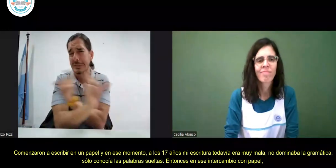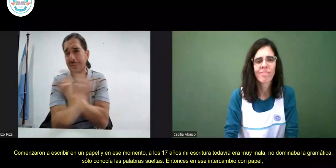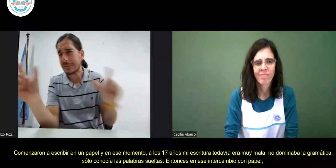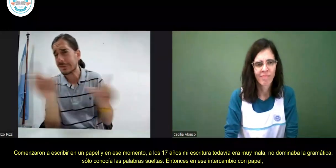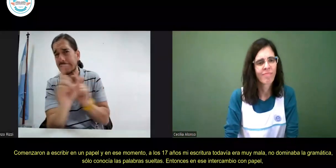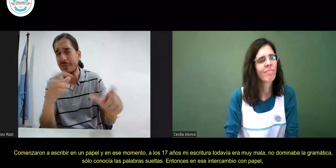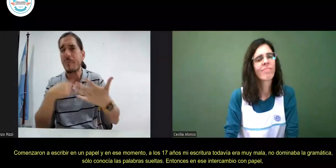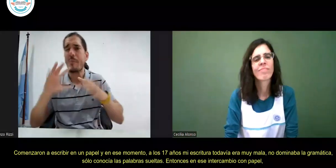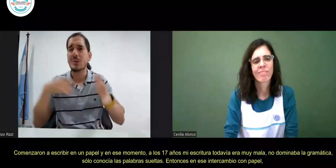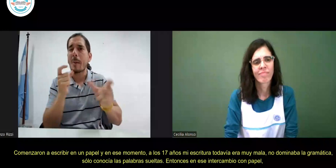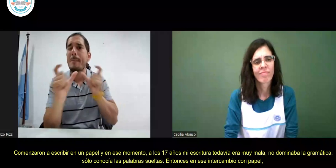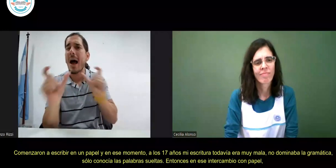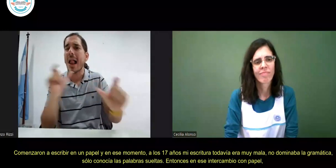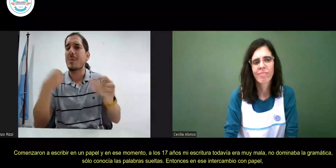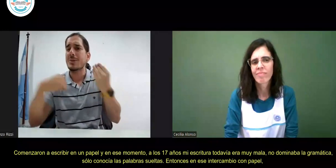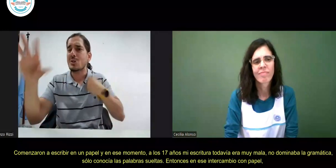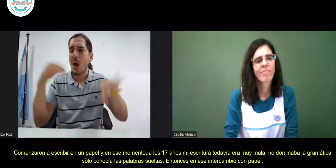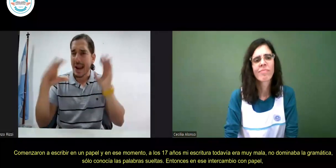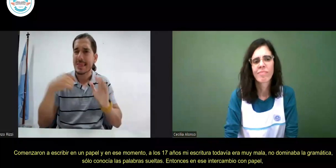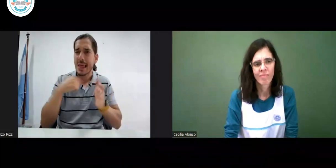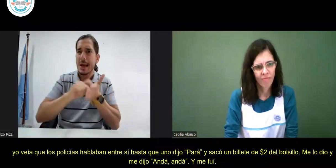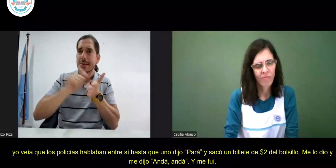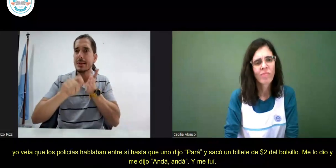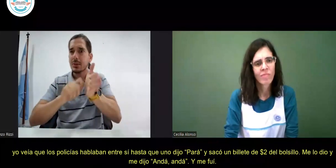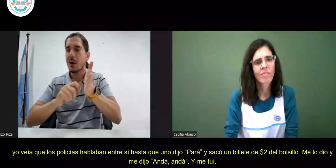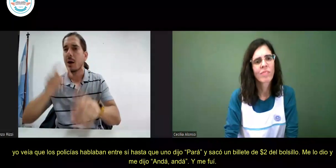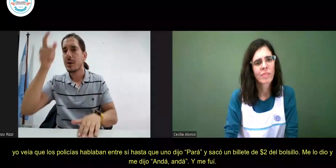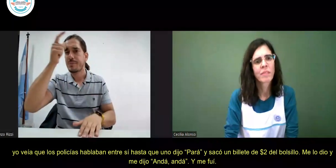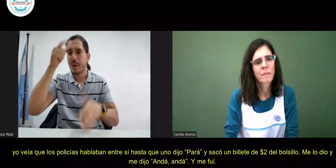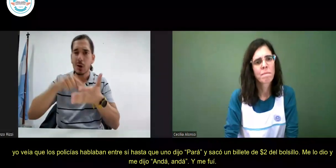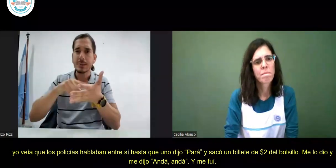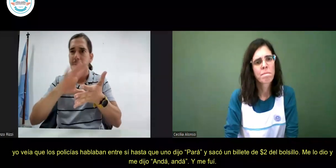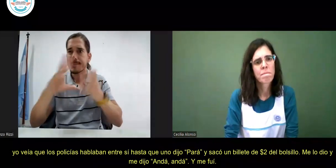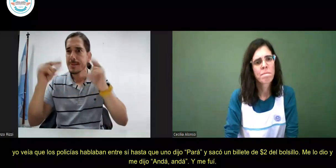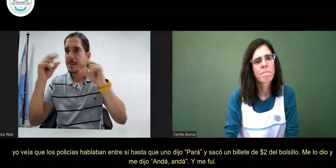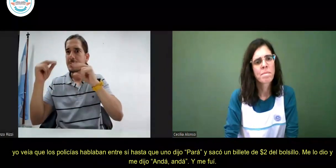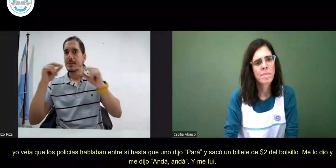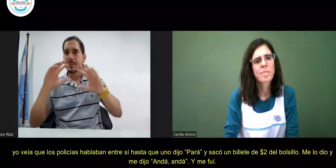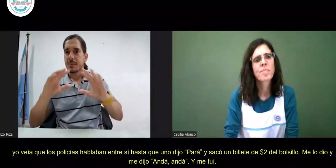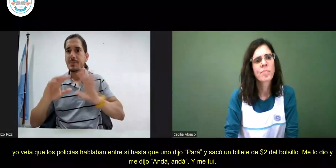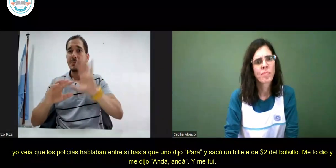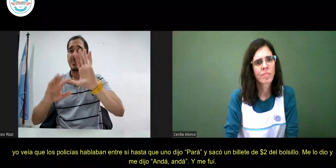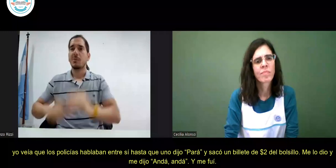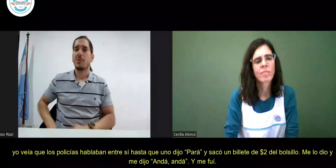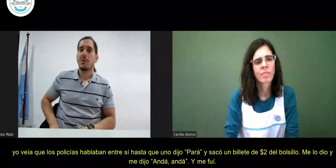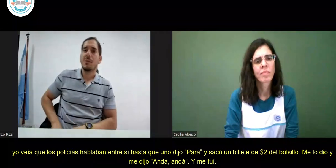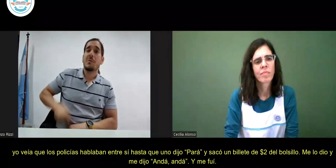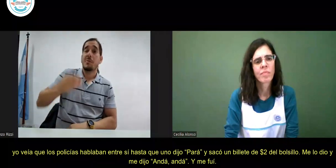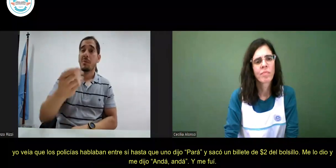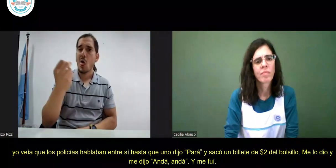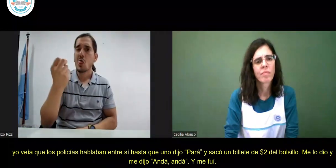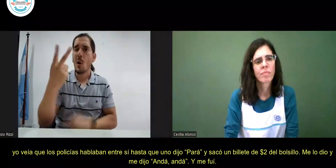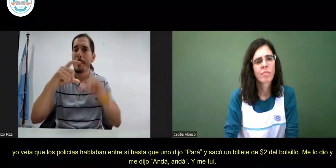17 años, mi escritura todavía era muy mala. No dominaba la gramática, solo conocía palabras sueltas. Entonces, en ese intercambio con el